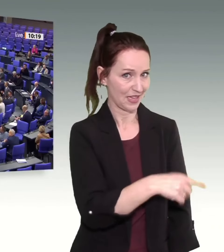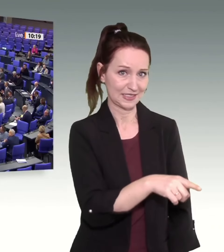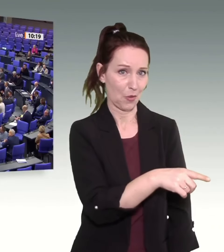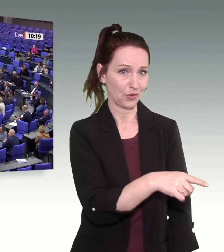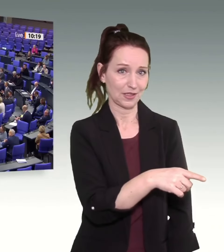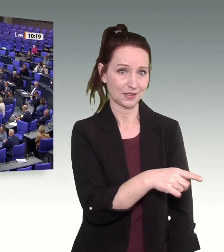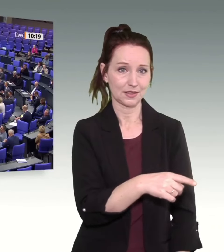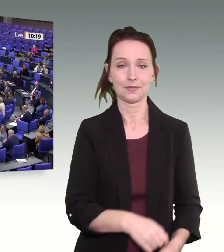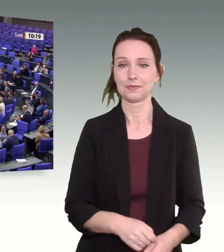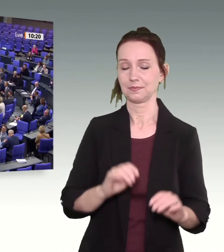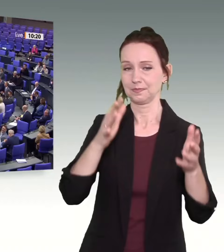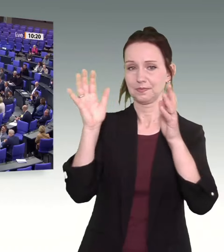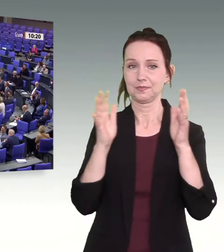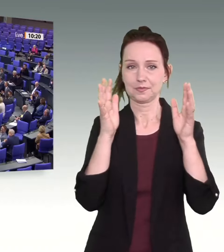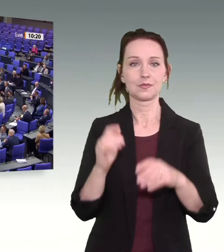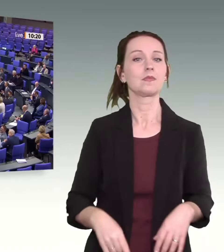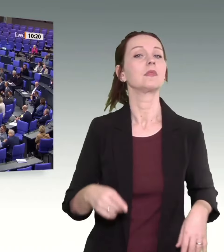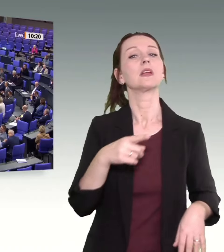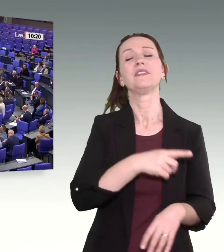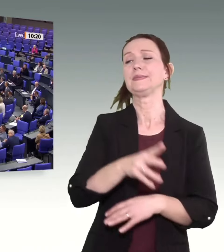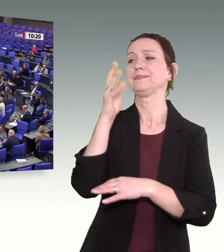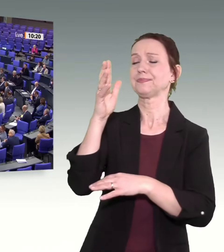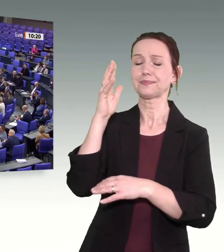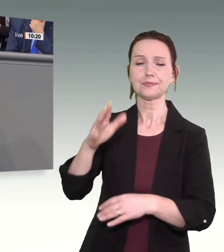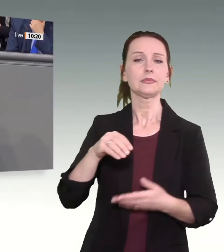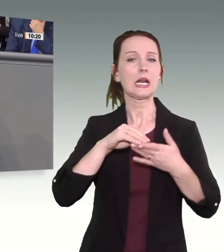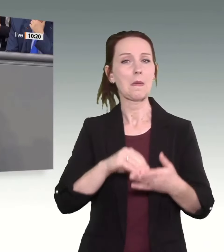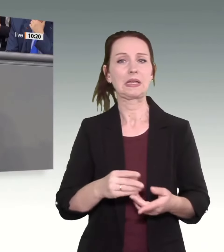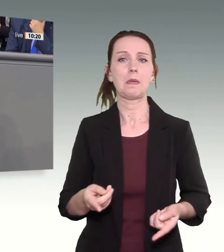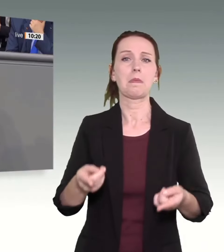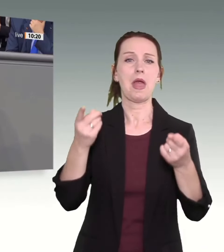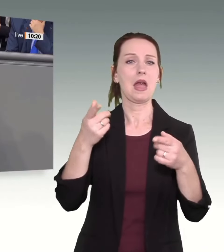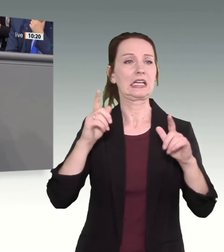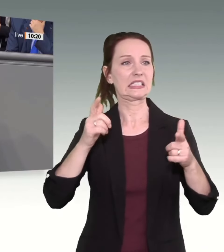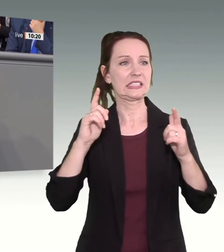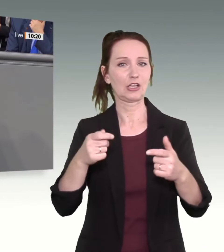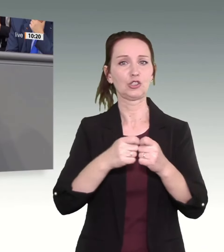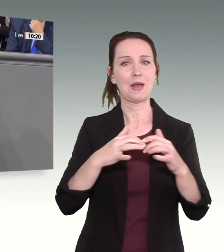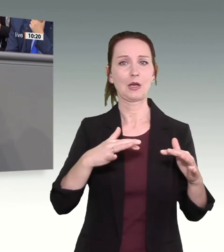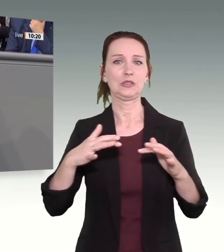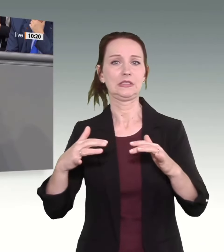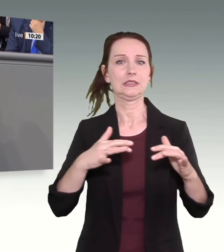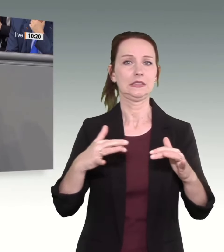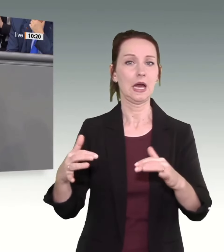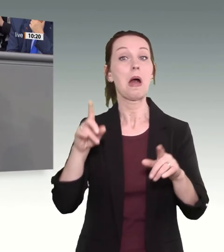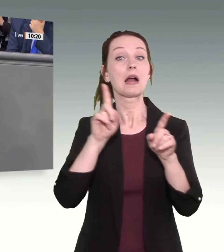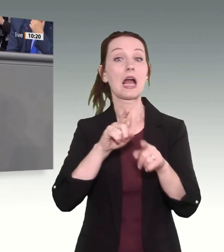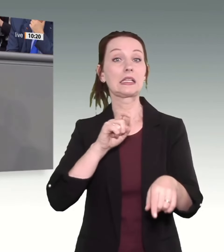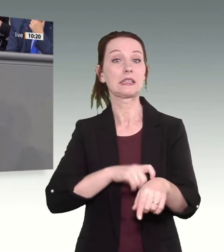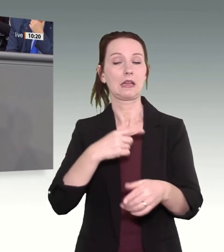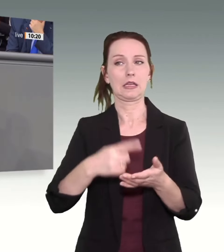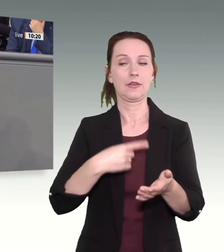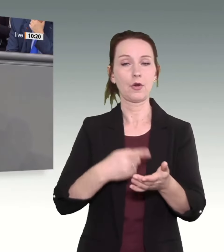Sie reden von steigenden Mieten und gesellschaftlichen Spannungen und fordern gleichzeitig, am Mietrecht nichts zu ändern. Das liegt